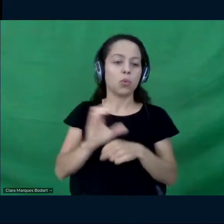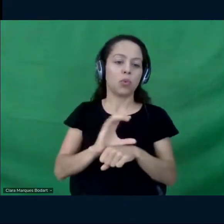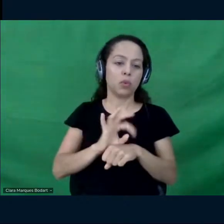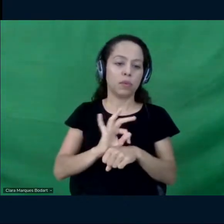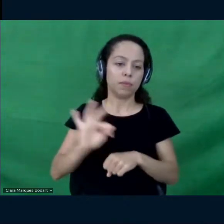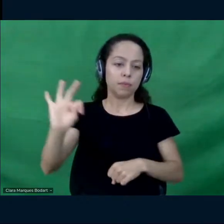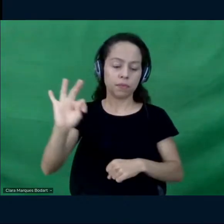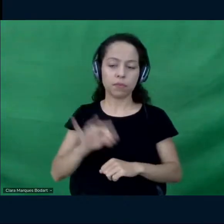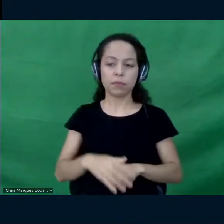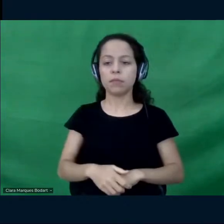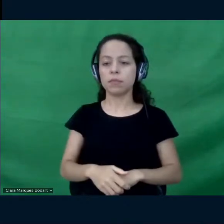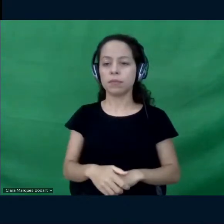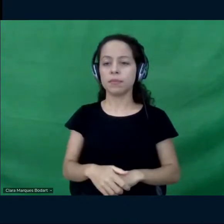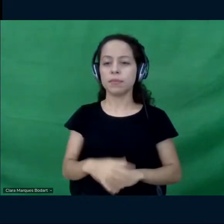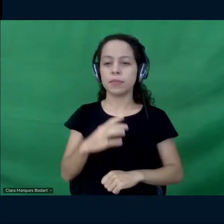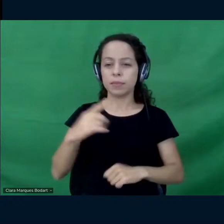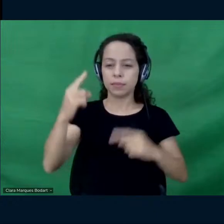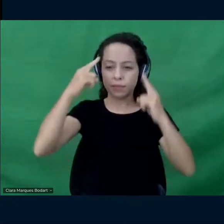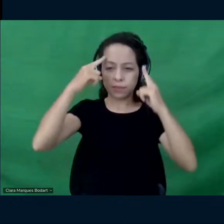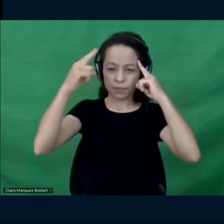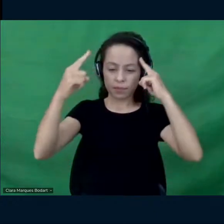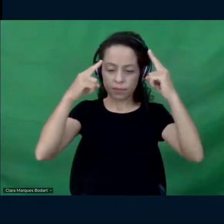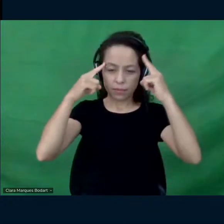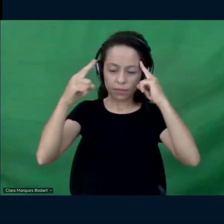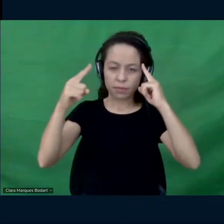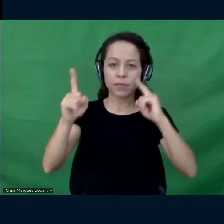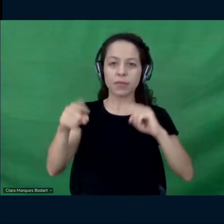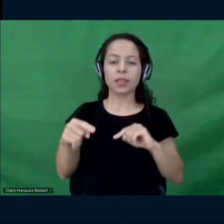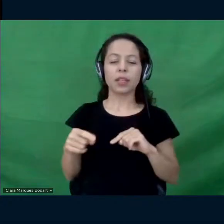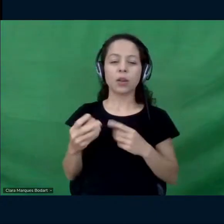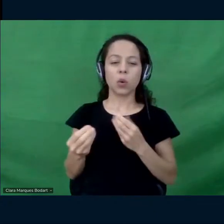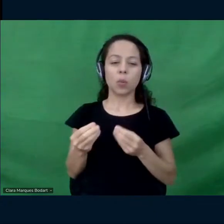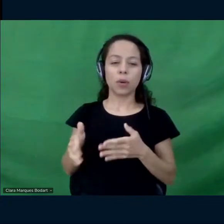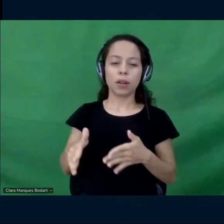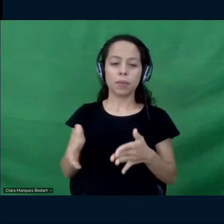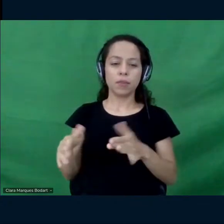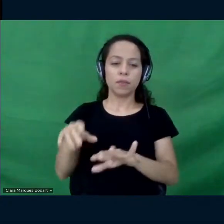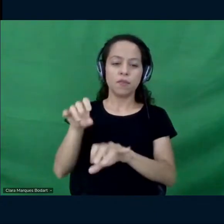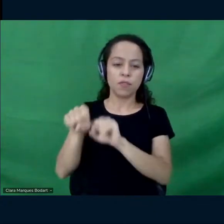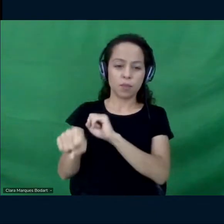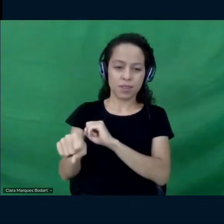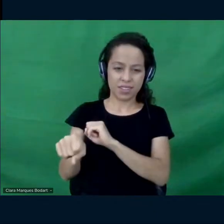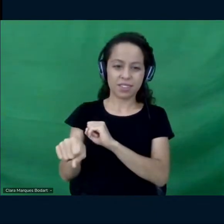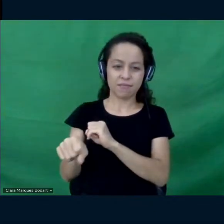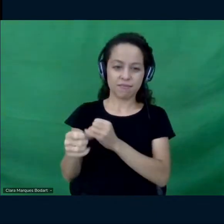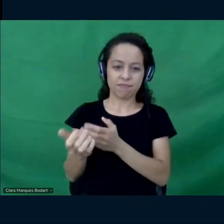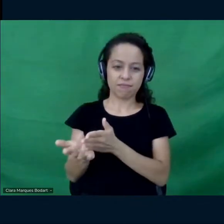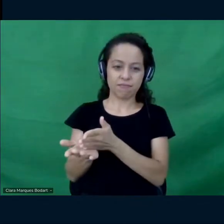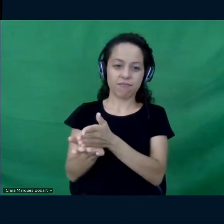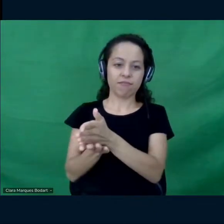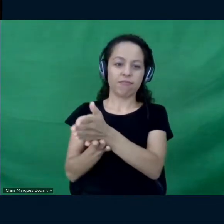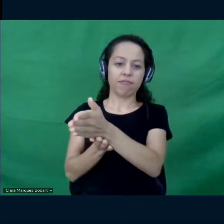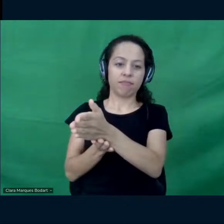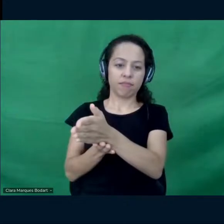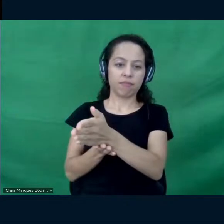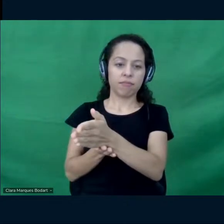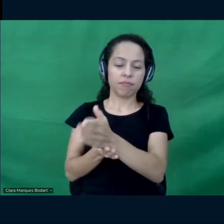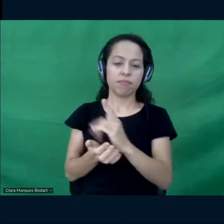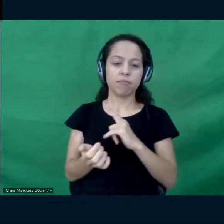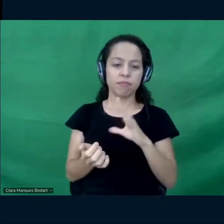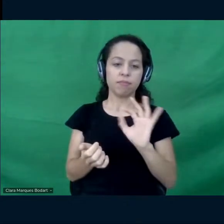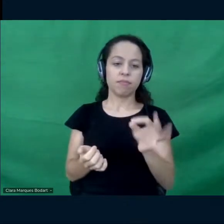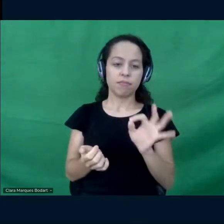Mantém, recupera a ideia, né, o conceito de novo, são itinerários formativos, né, diz lá, né, que de fato são esses